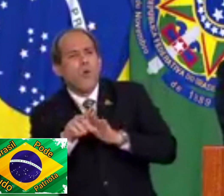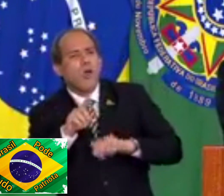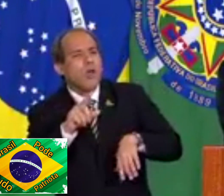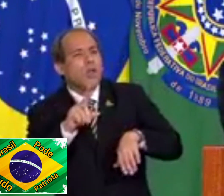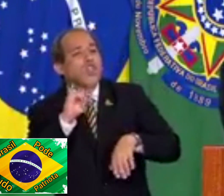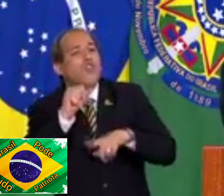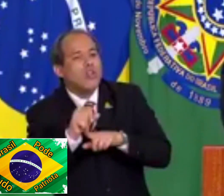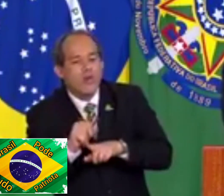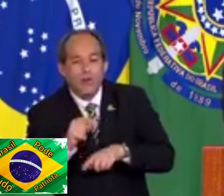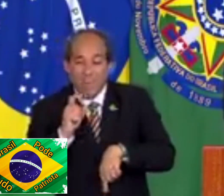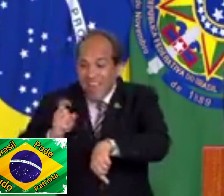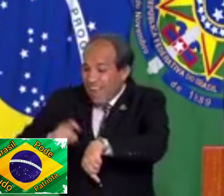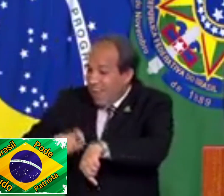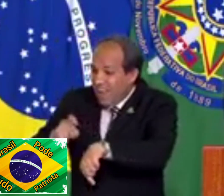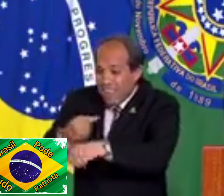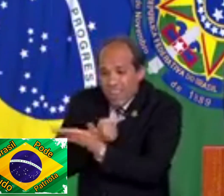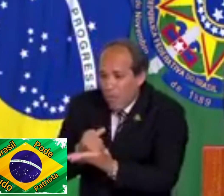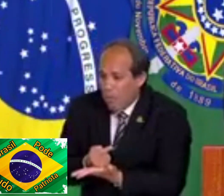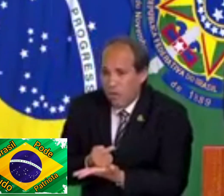grande cirurgia que eu fiz.